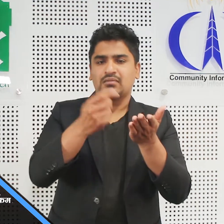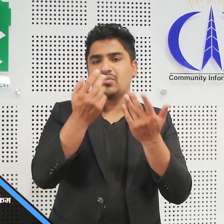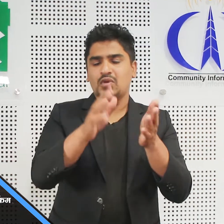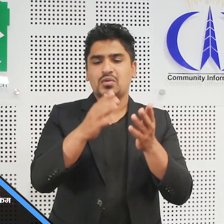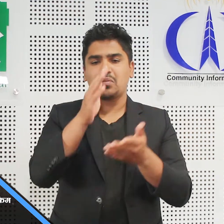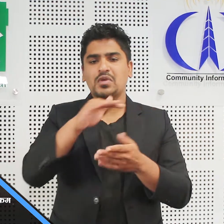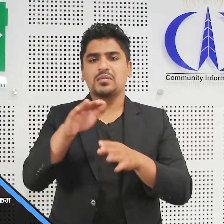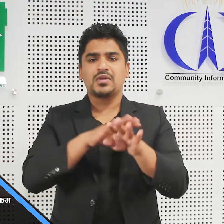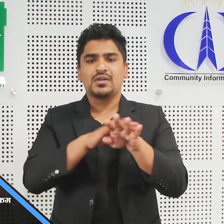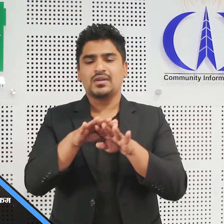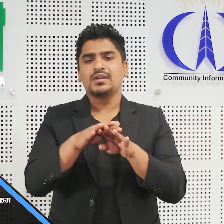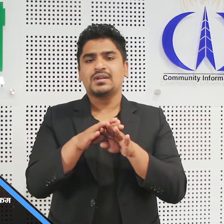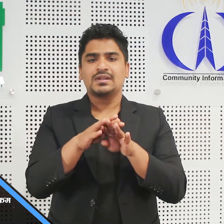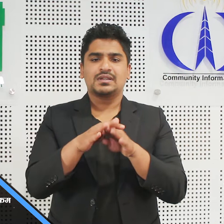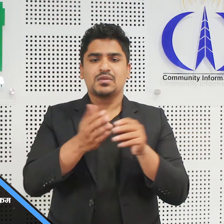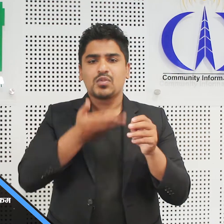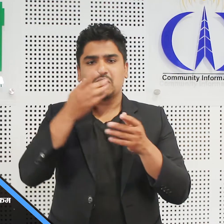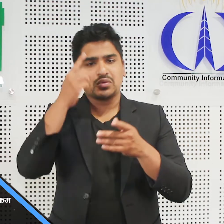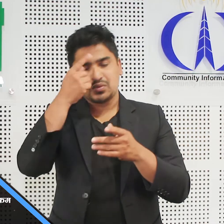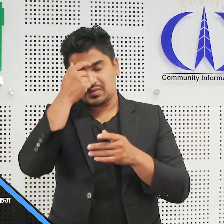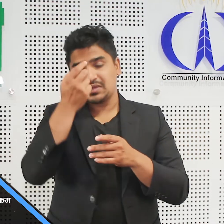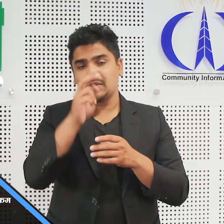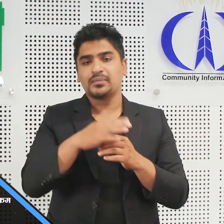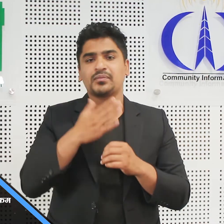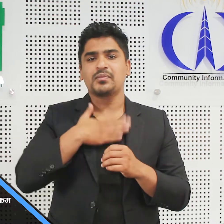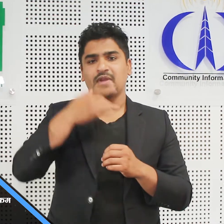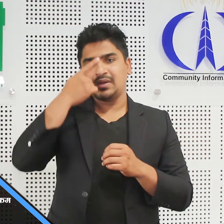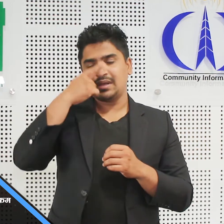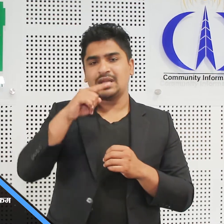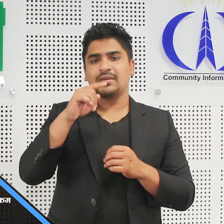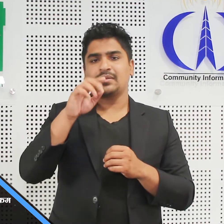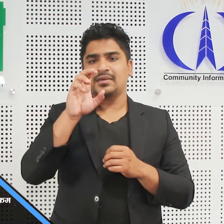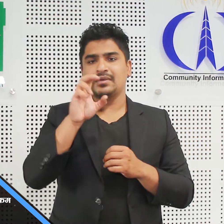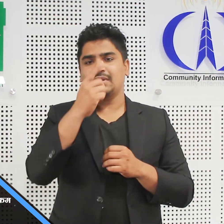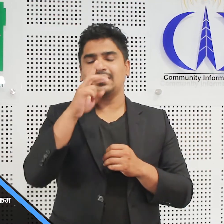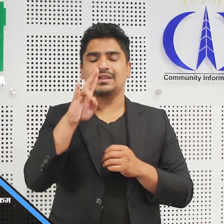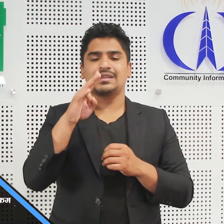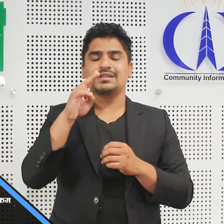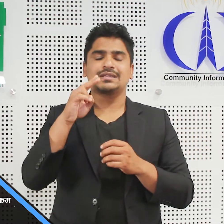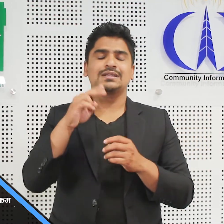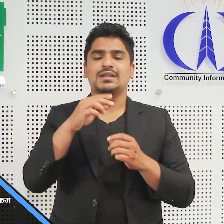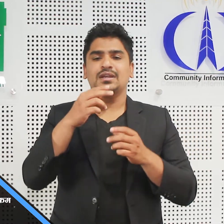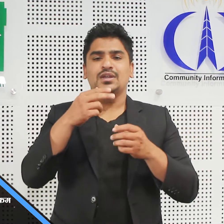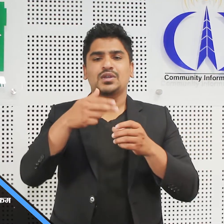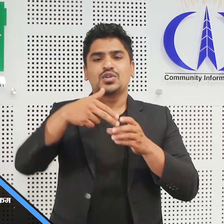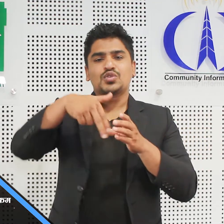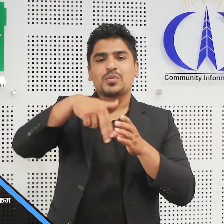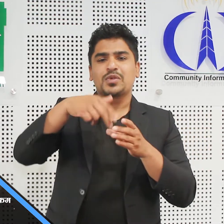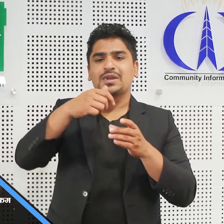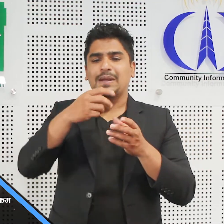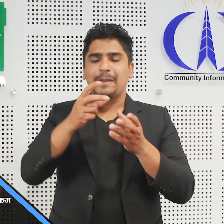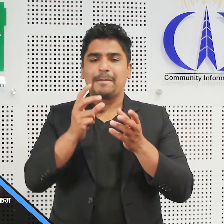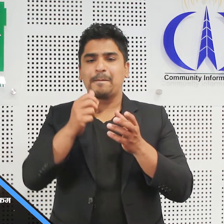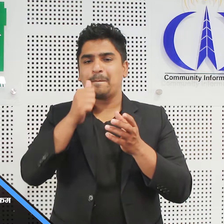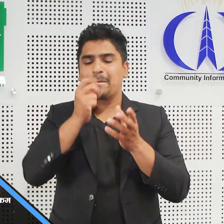ऋण नतिरी सुख पाइँदैन। ब्याङ्कका हर्जना लागे, सहकारी हर्जना लागे, बालबच्चाहरूलाई काठमाडौँ पढाउनु समस्या भयो। मेरो